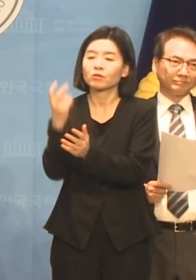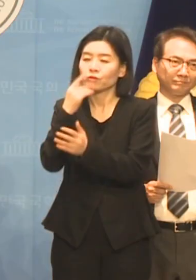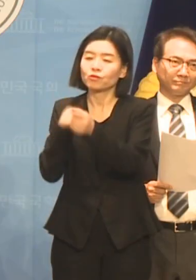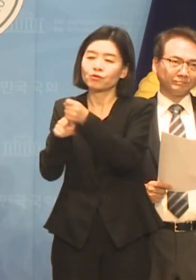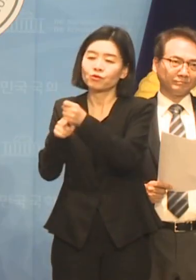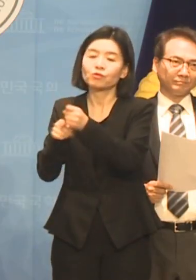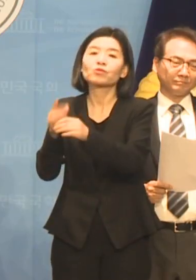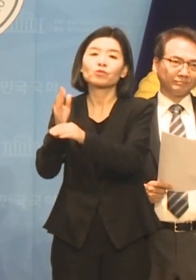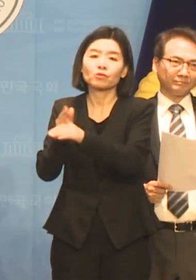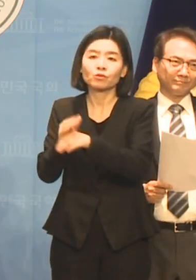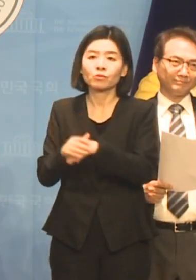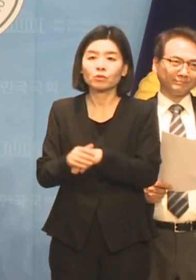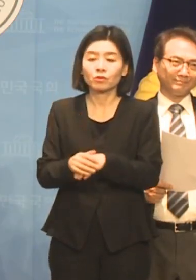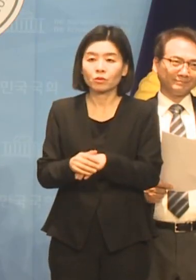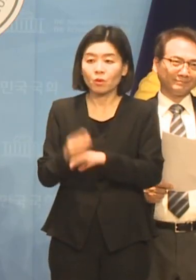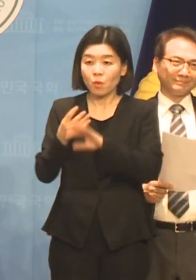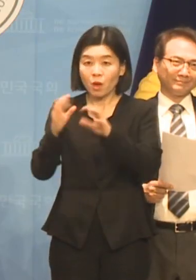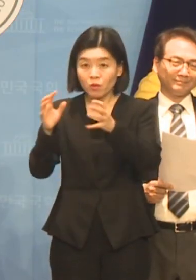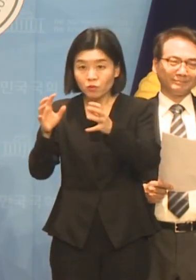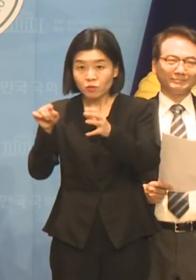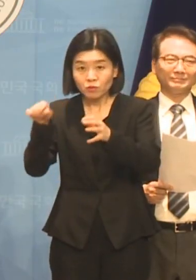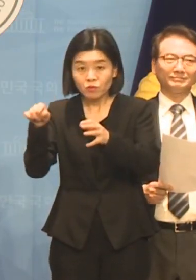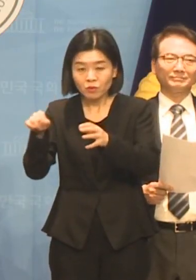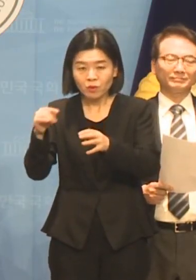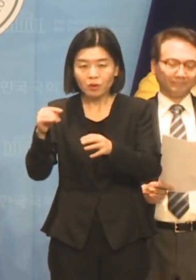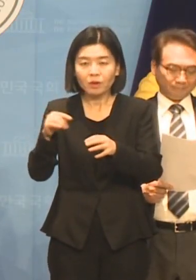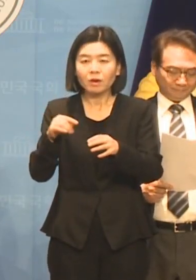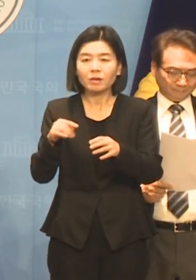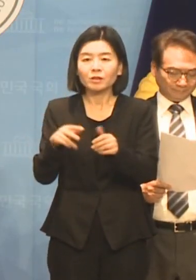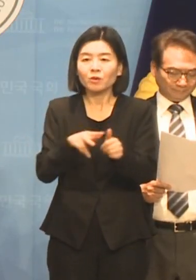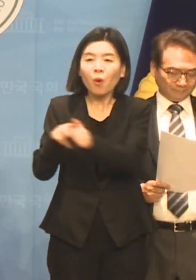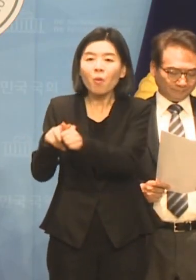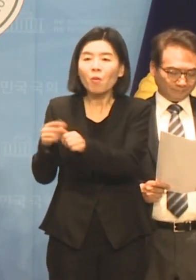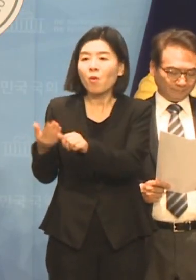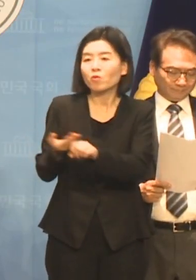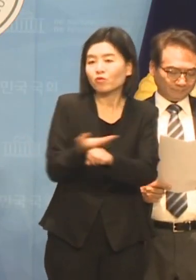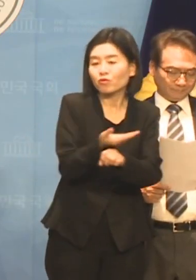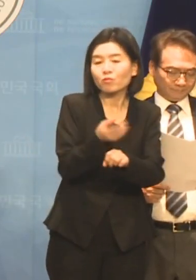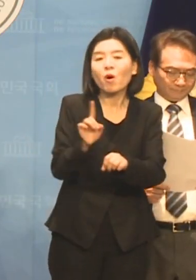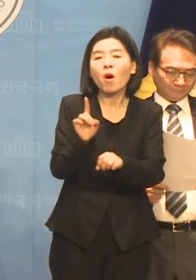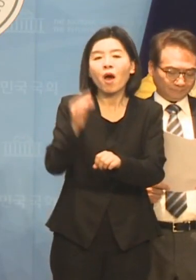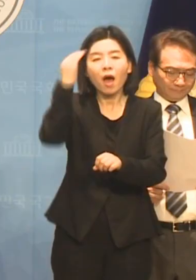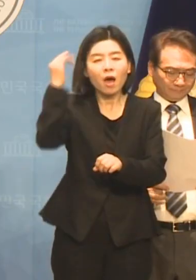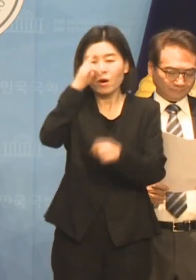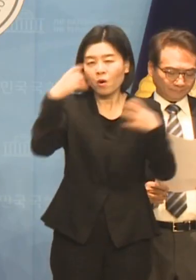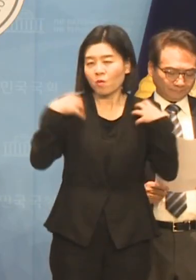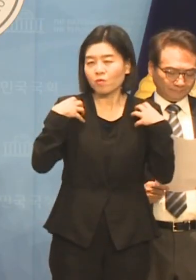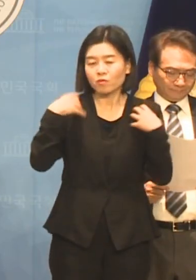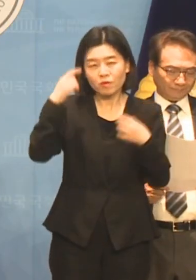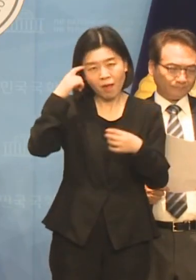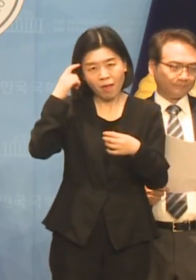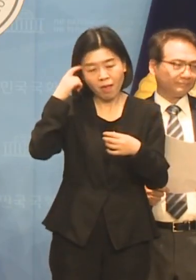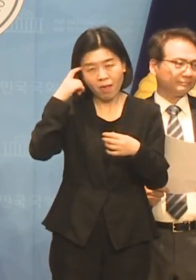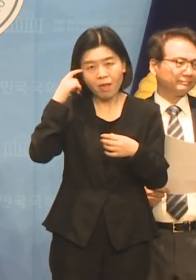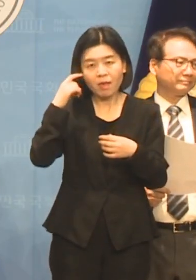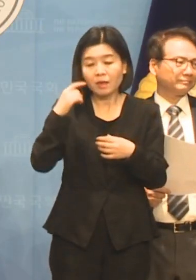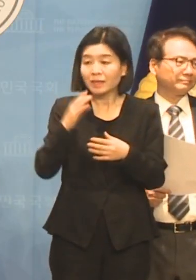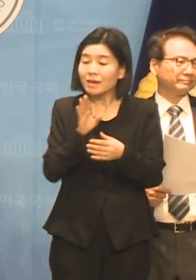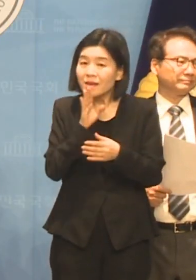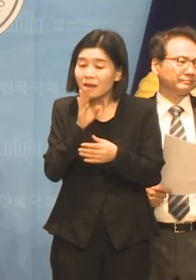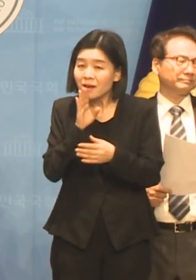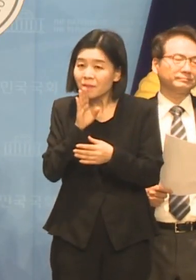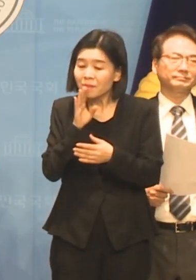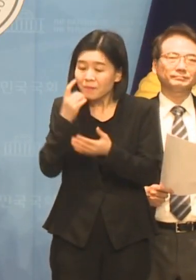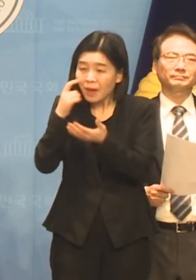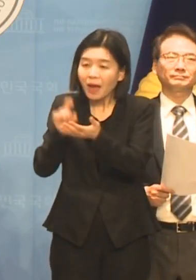여기서 외국 정부는 한국으로 대부분 추정하고 있습니다. 만약 이 내용이 사실이라면 큰 문제가 아닐